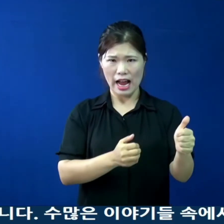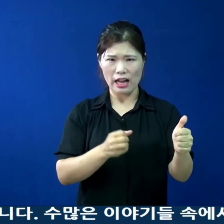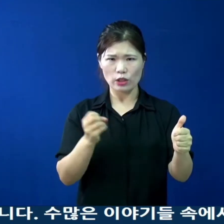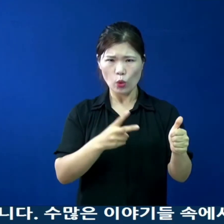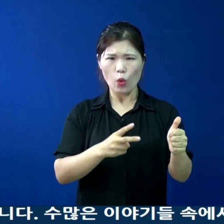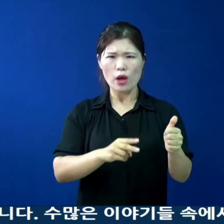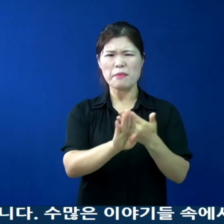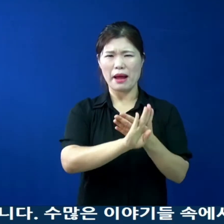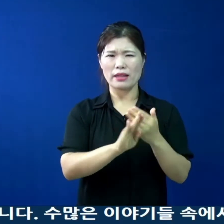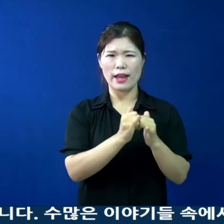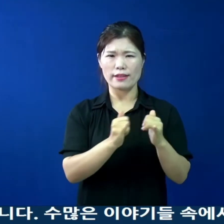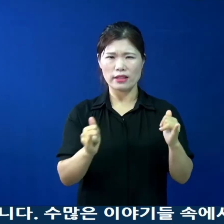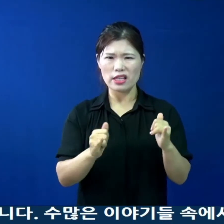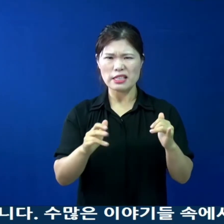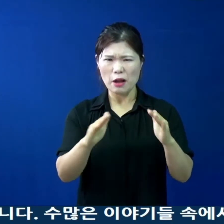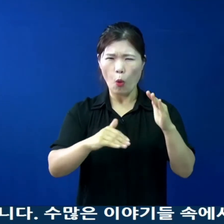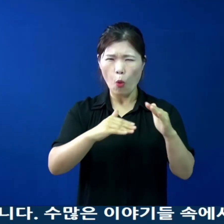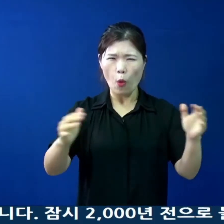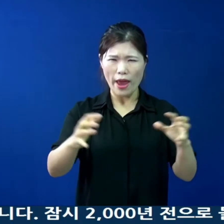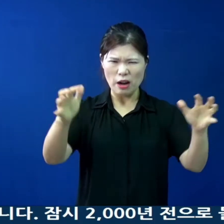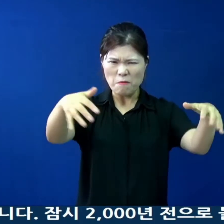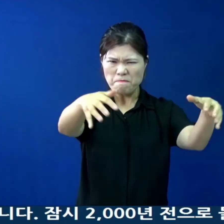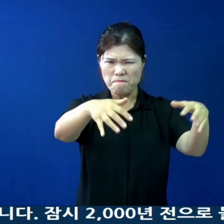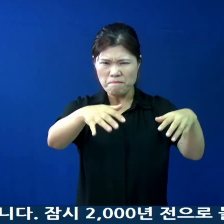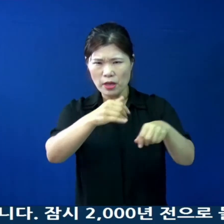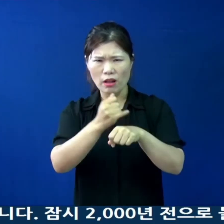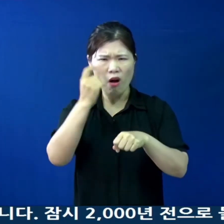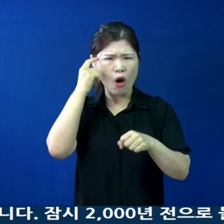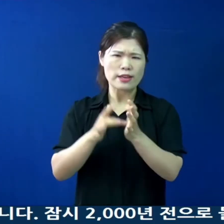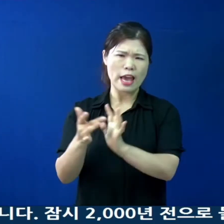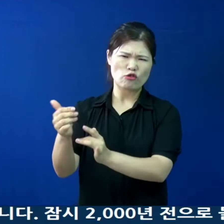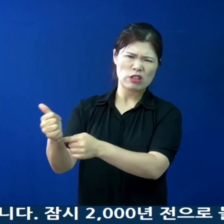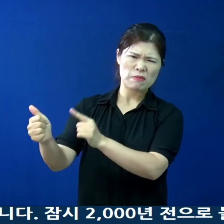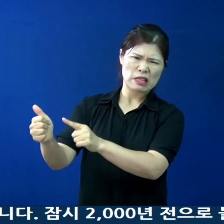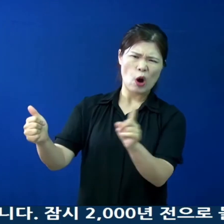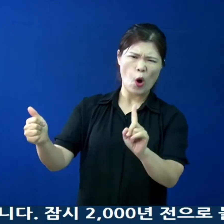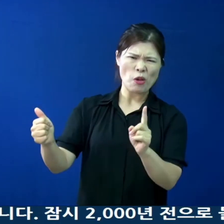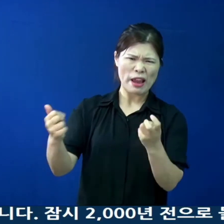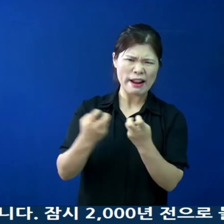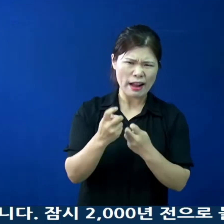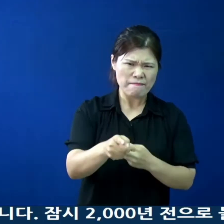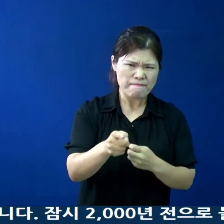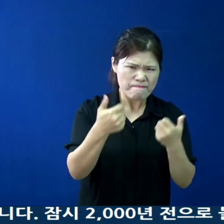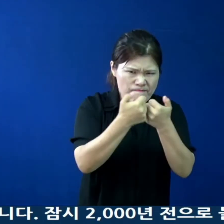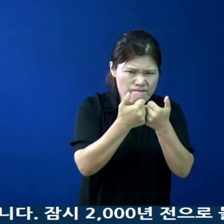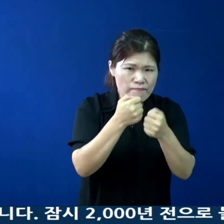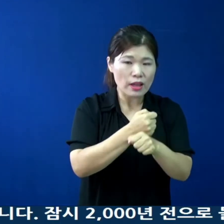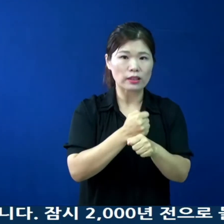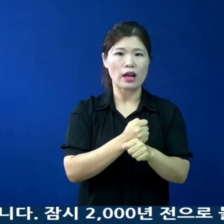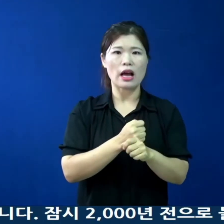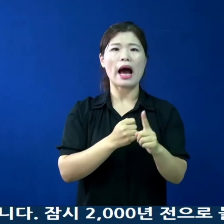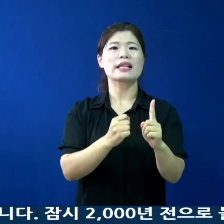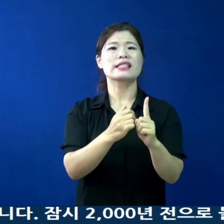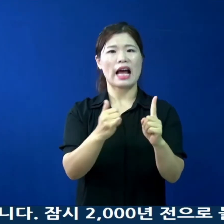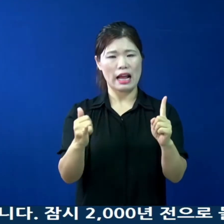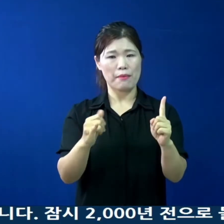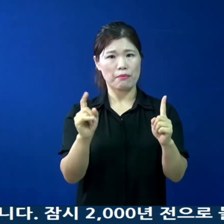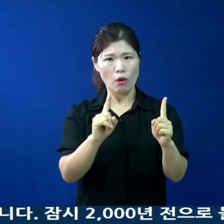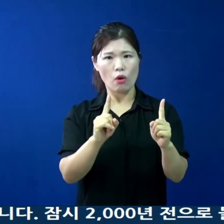소집합니다. 공회를 소집해서 이 사람을 어찌해야 될까 고민을 하게 됩니다. 그 중에 한 사람인 그